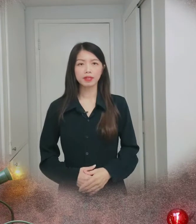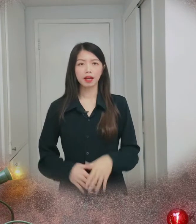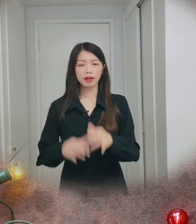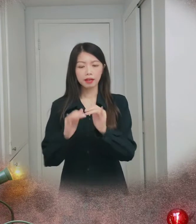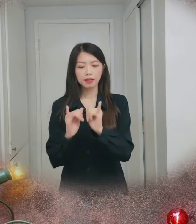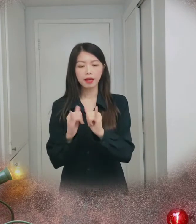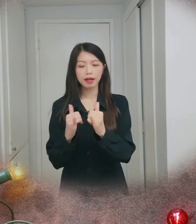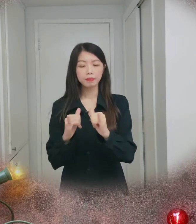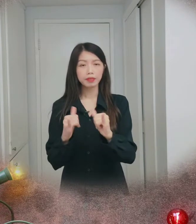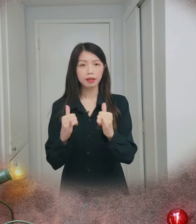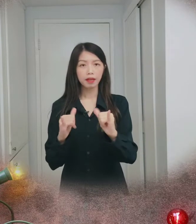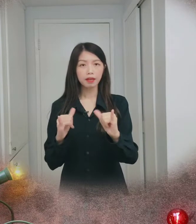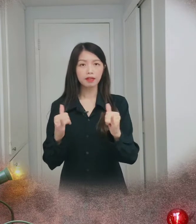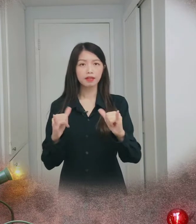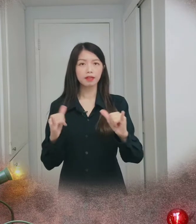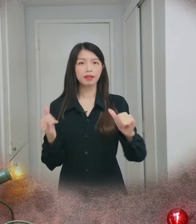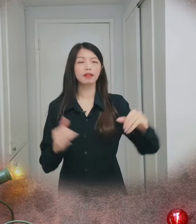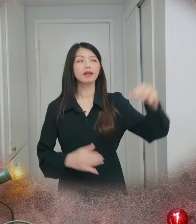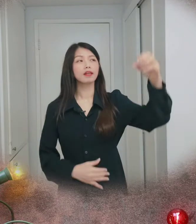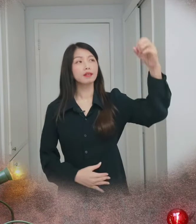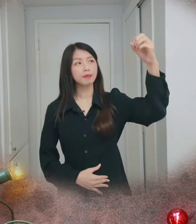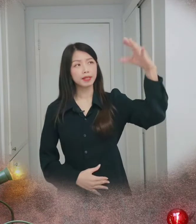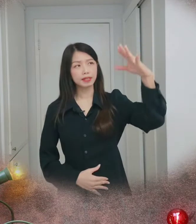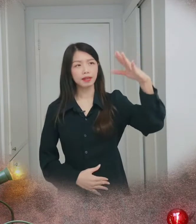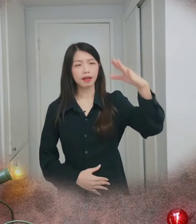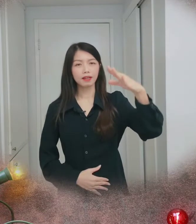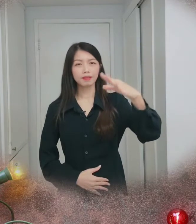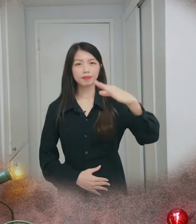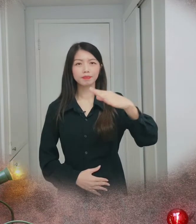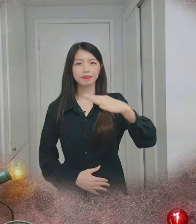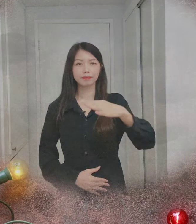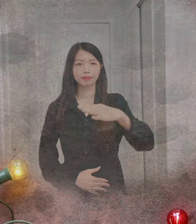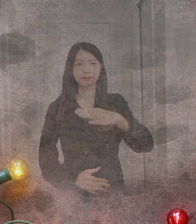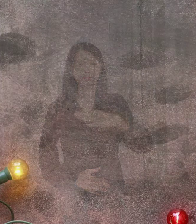사람들의 빛이라. 사람들의 빛이라.